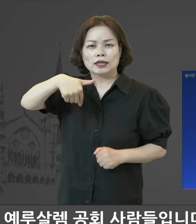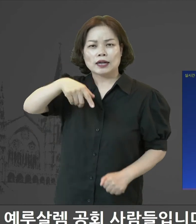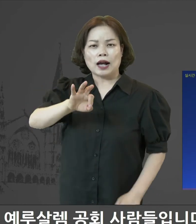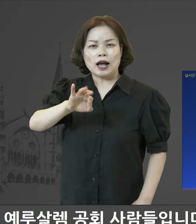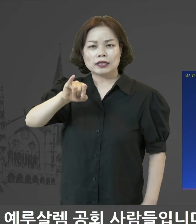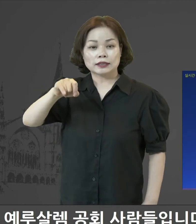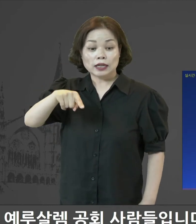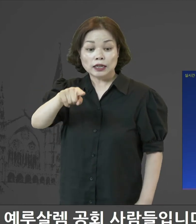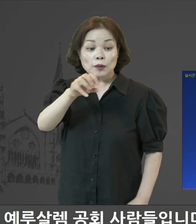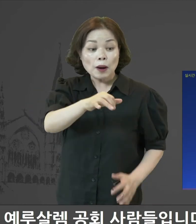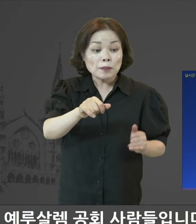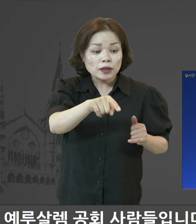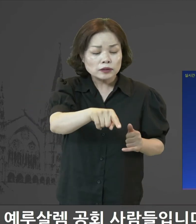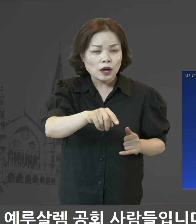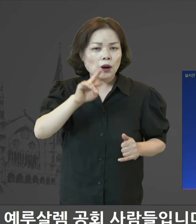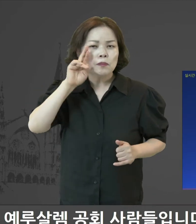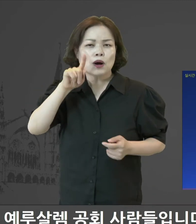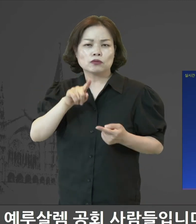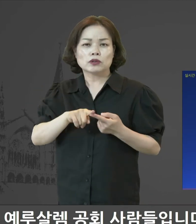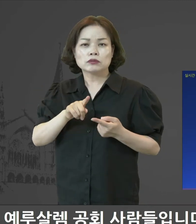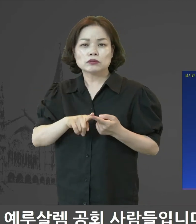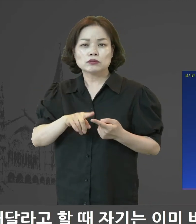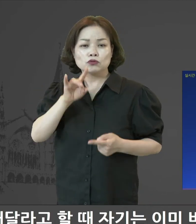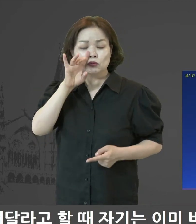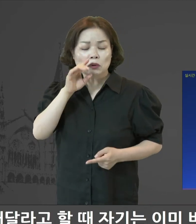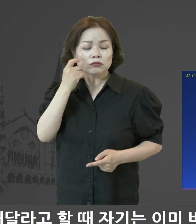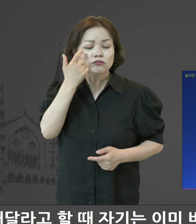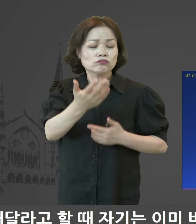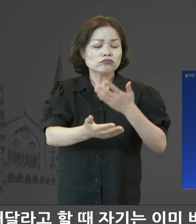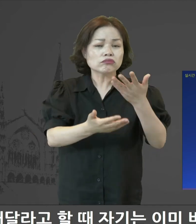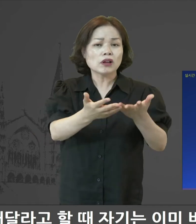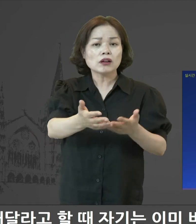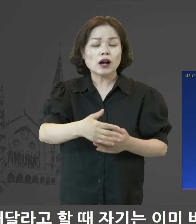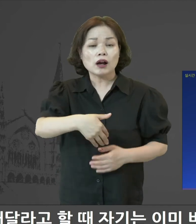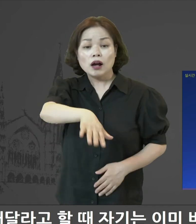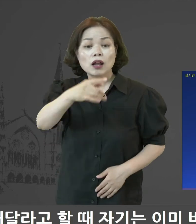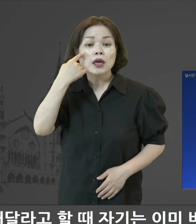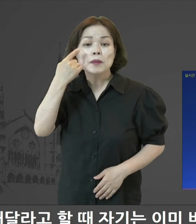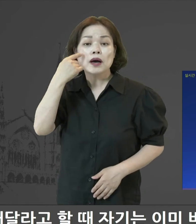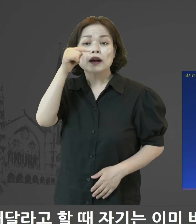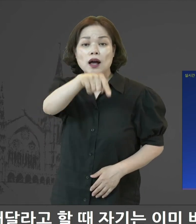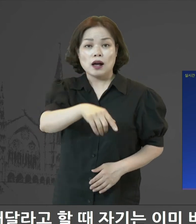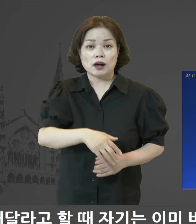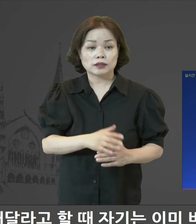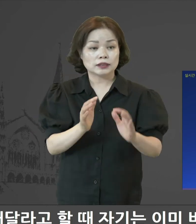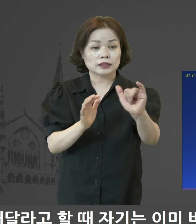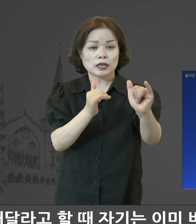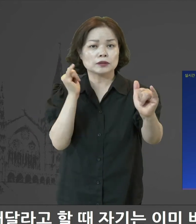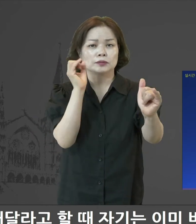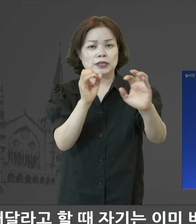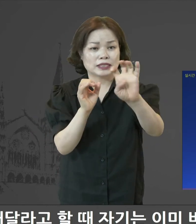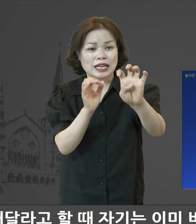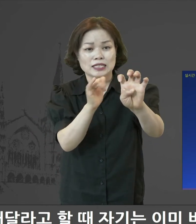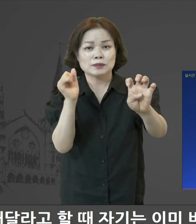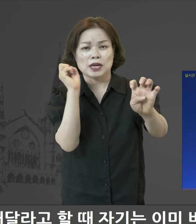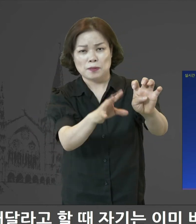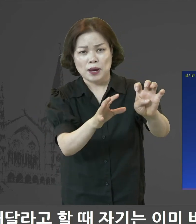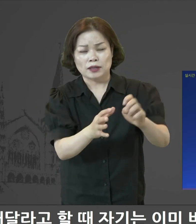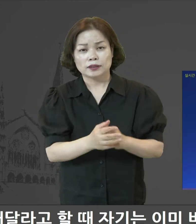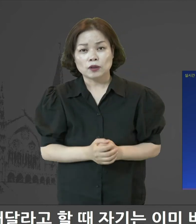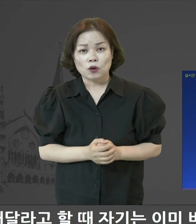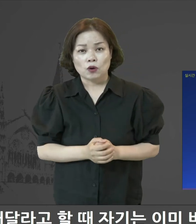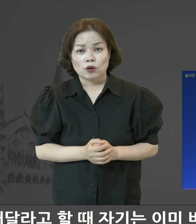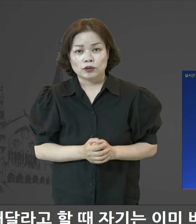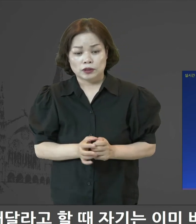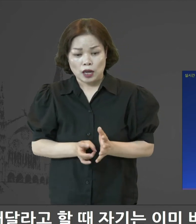총독 앞에서 뭐 바울에 대해서 뭐 따져 묻든 어떻게 하든 해라, 이렇게 한 거예요. 그래서 며칠 후에는